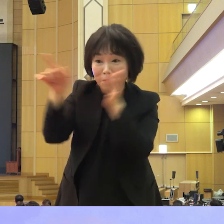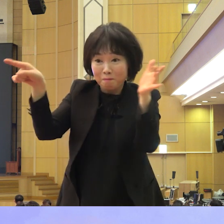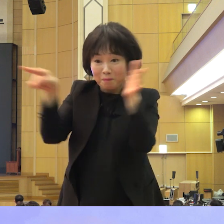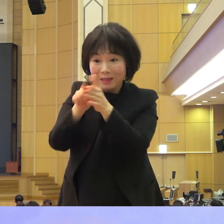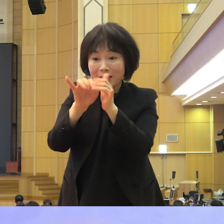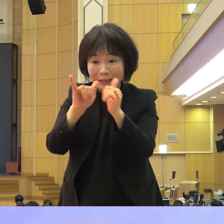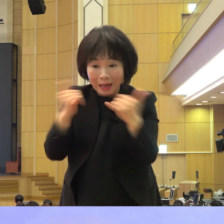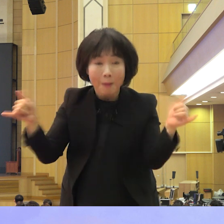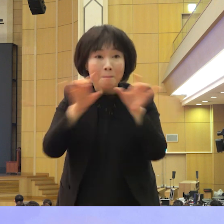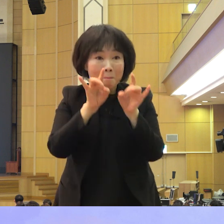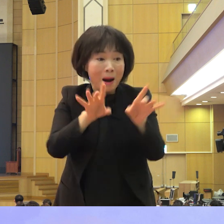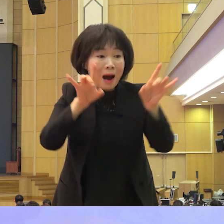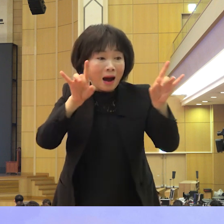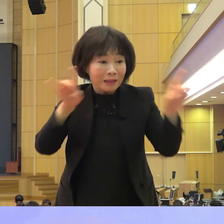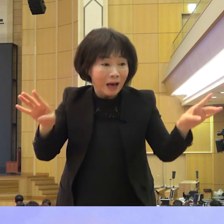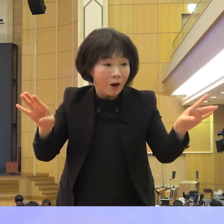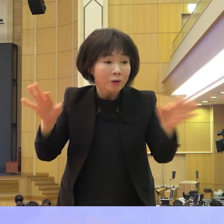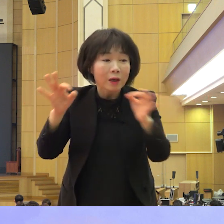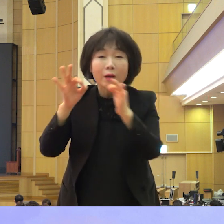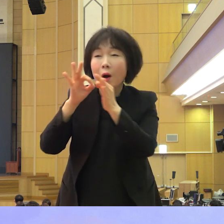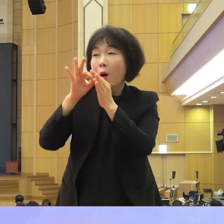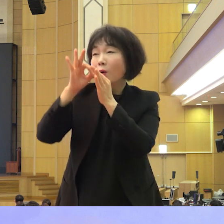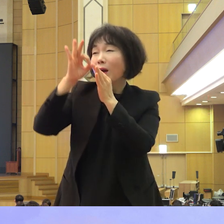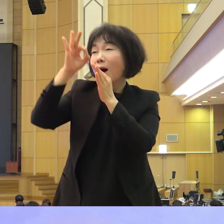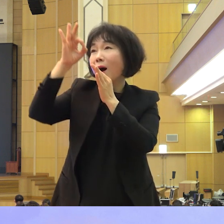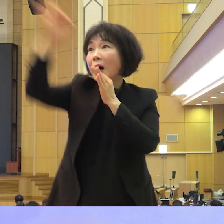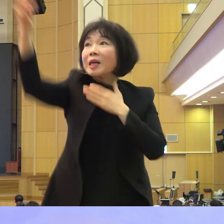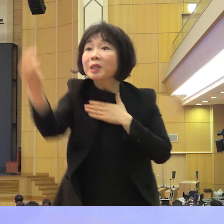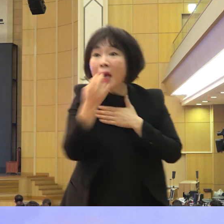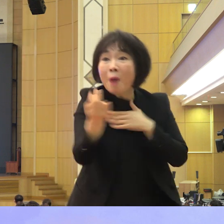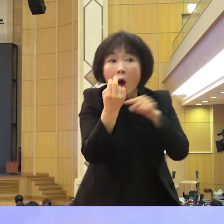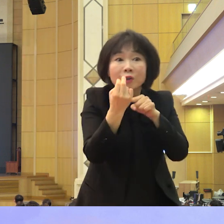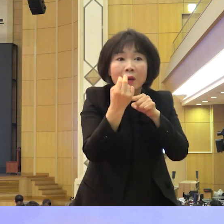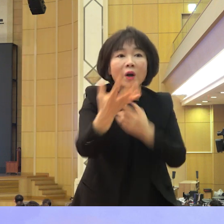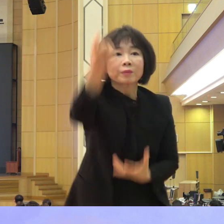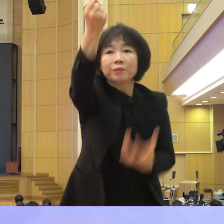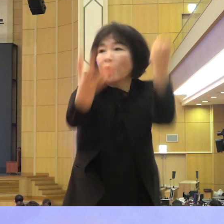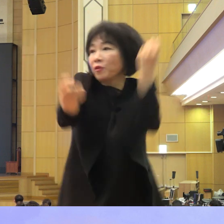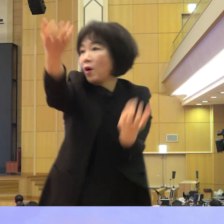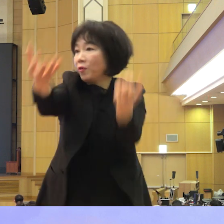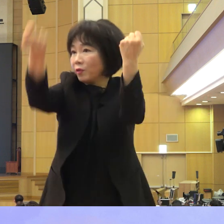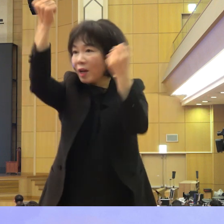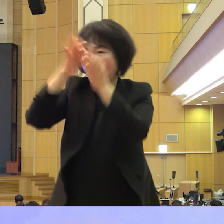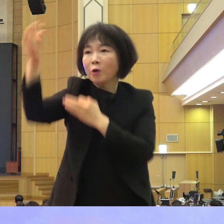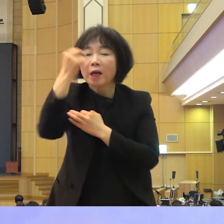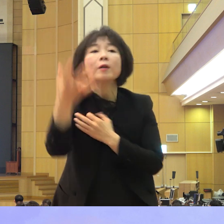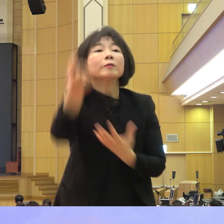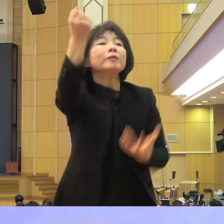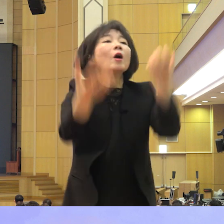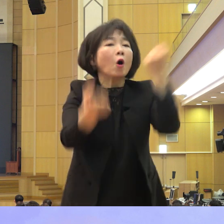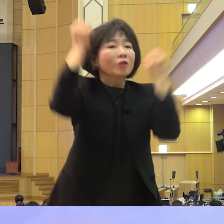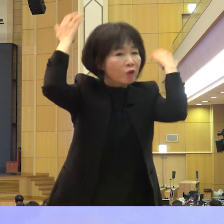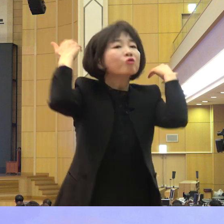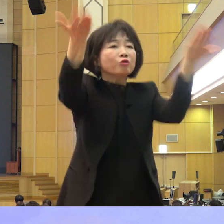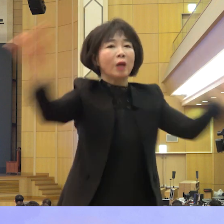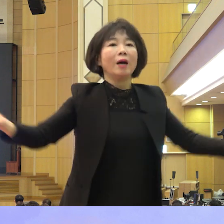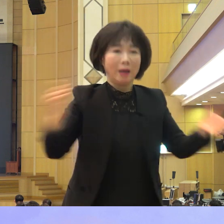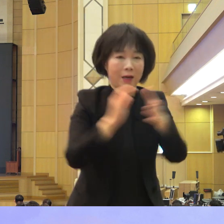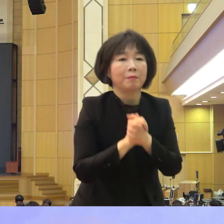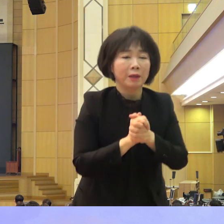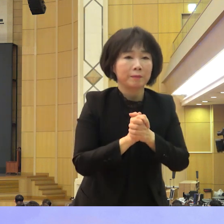믿는다라고 하는 건 믿음은 바라는 것도 실상이에요. 예수를 믿는 자마다 영생을 얻게 하려